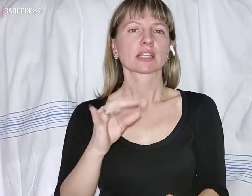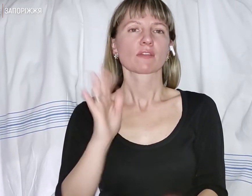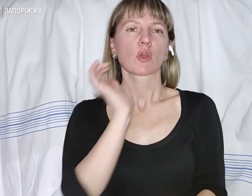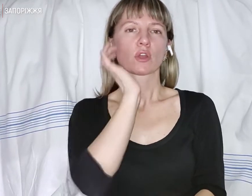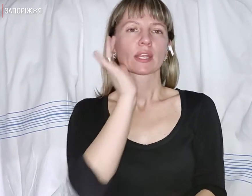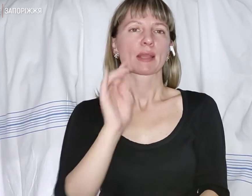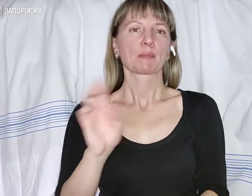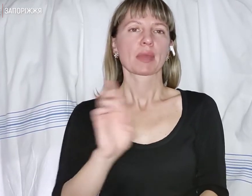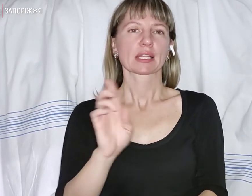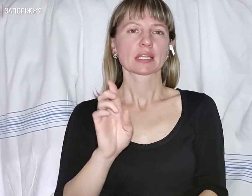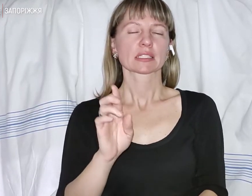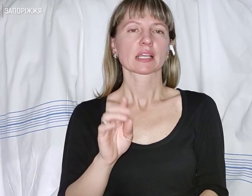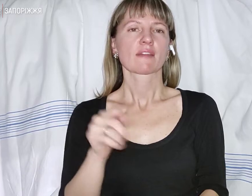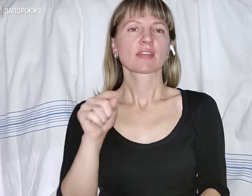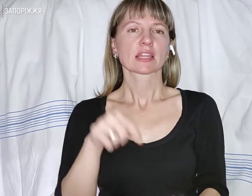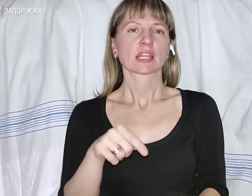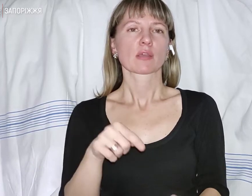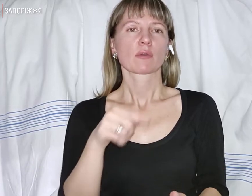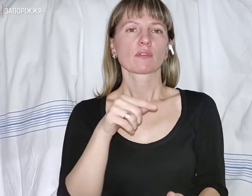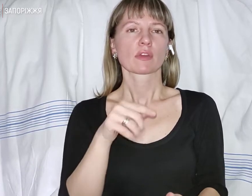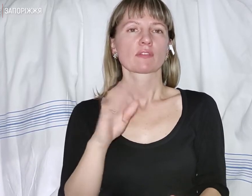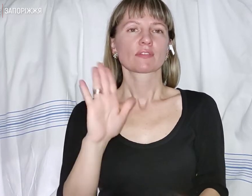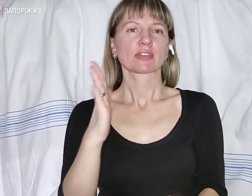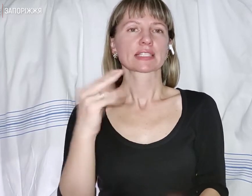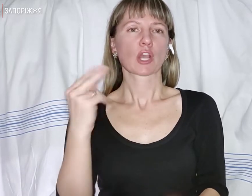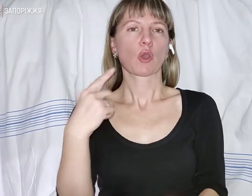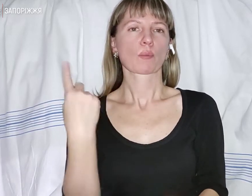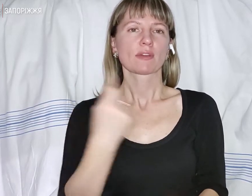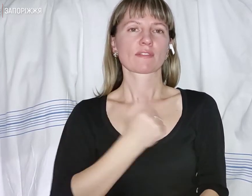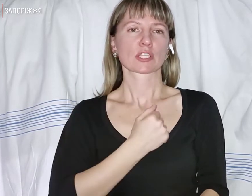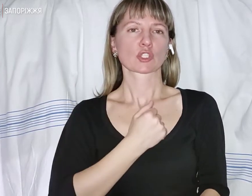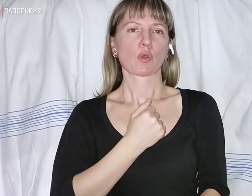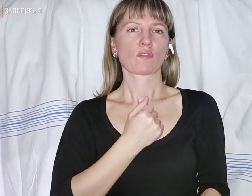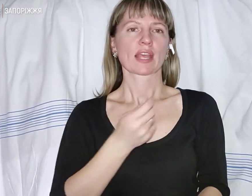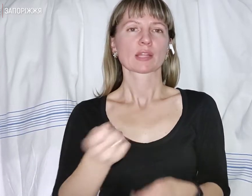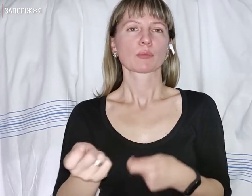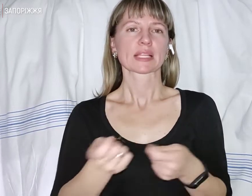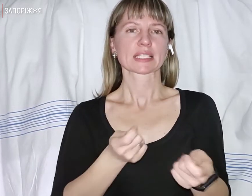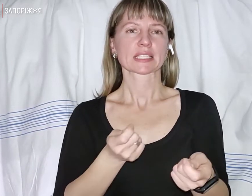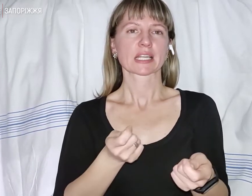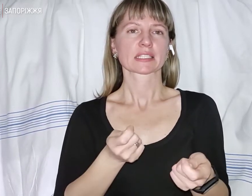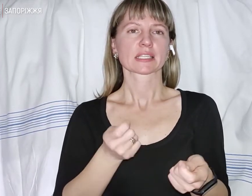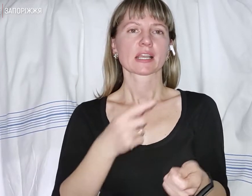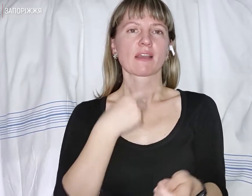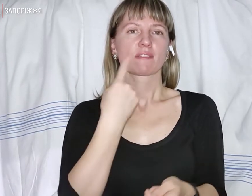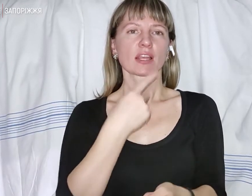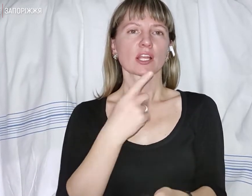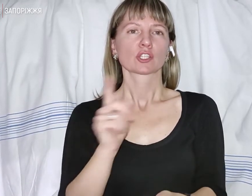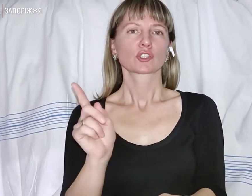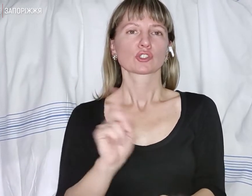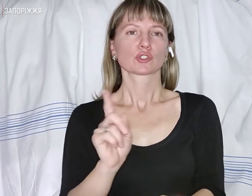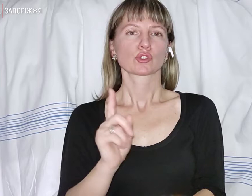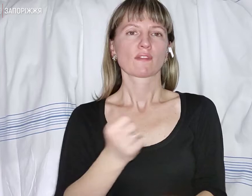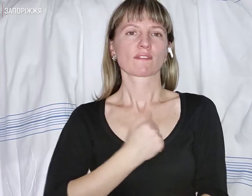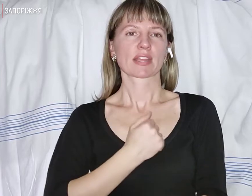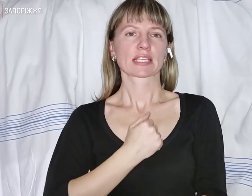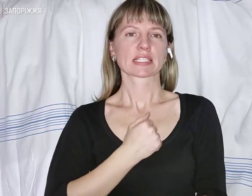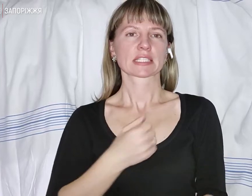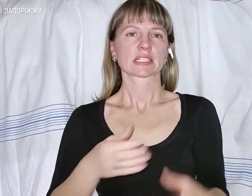вагоны. Потому что, видишь, мы, когда заходили, подъезжал поезд на перрон, уже люди были тут. Да. Где